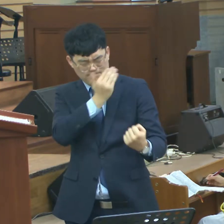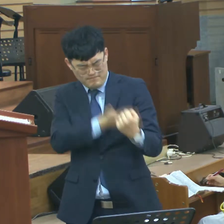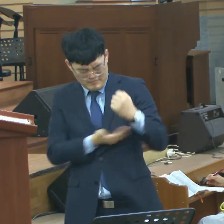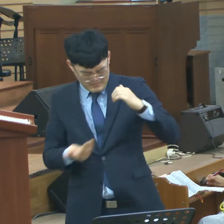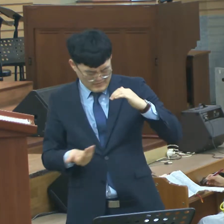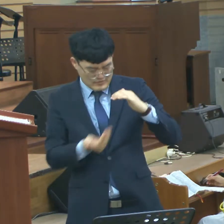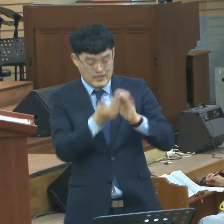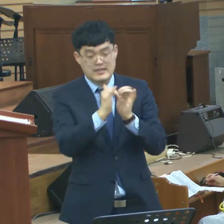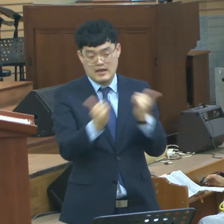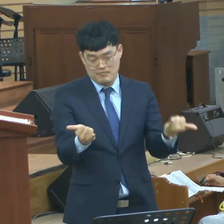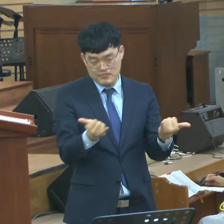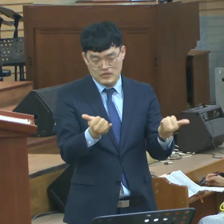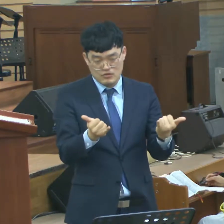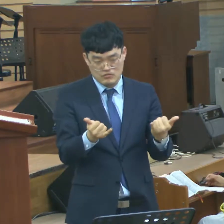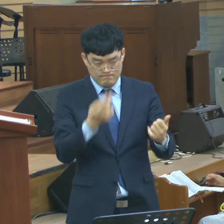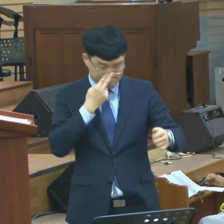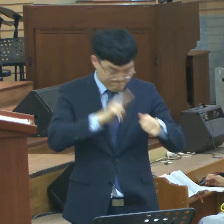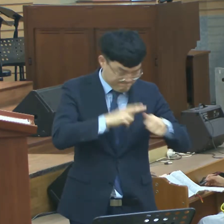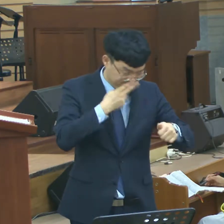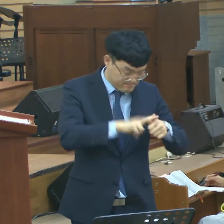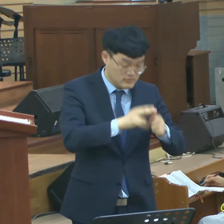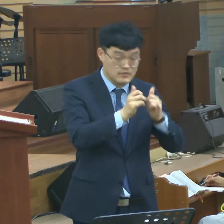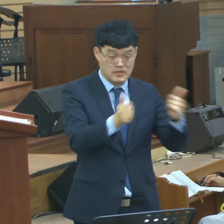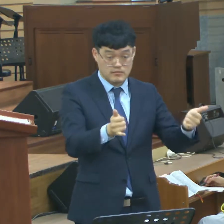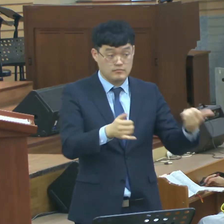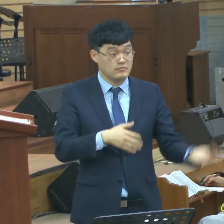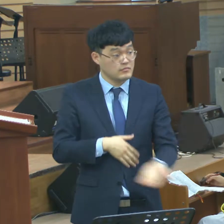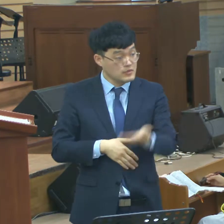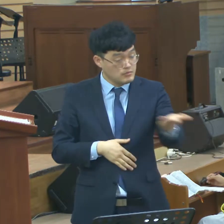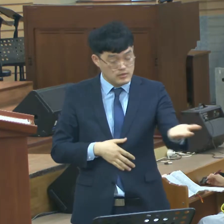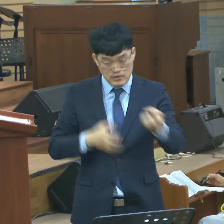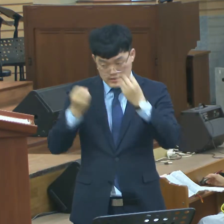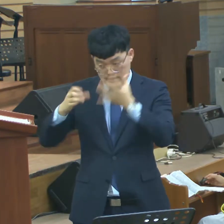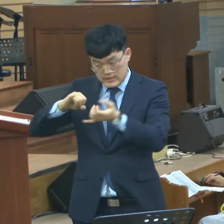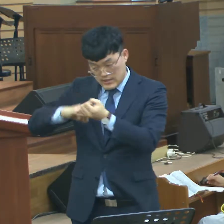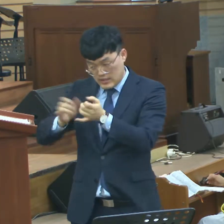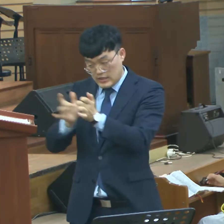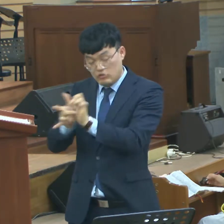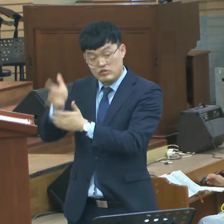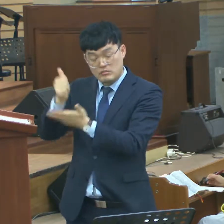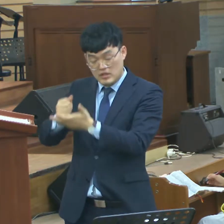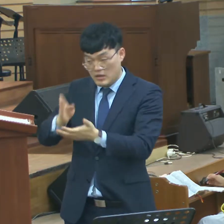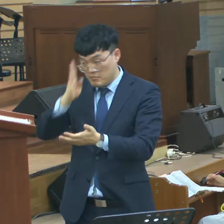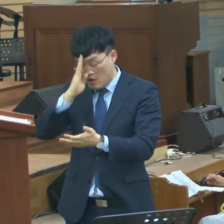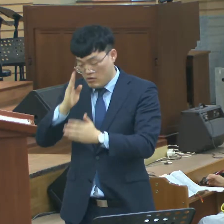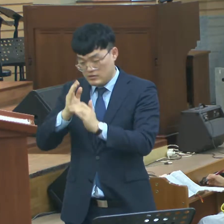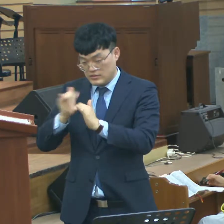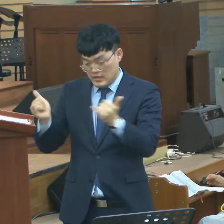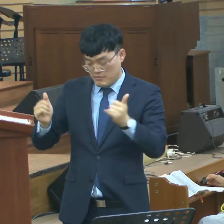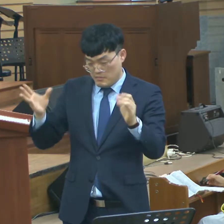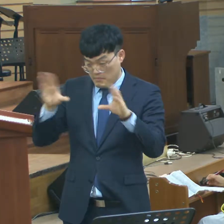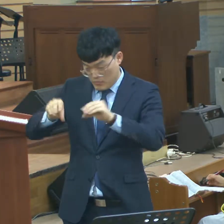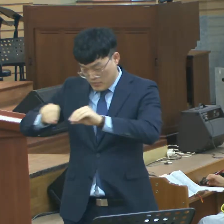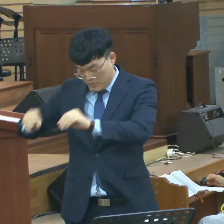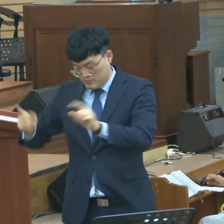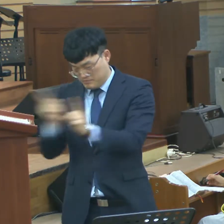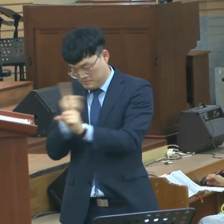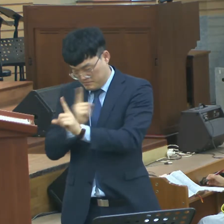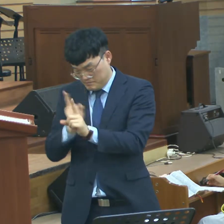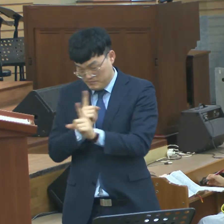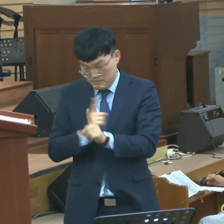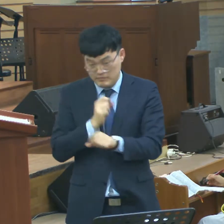평가받았어요. 예수님이 병자를 고치고 많은 기적을 이룬 후에 제자들에게 물었어요. 빌립보